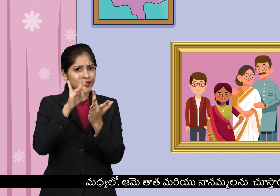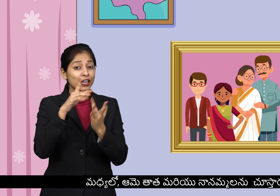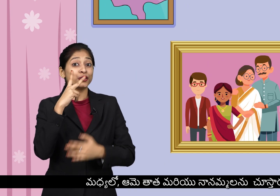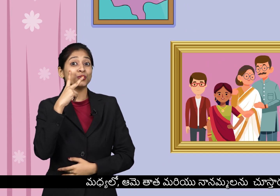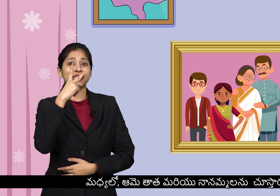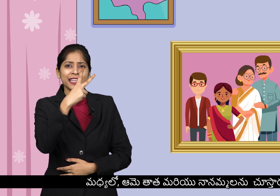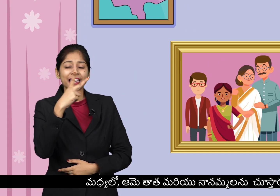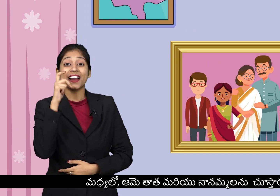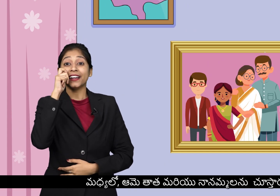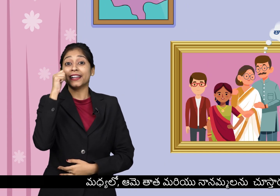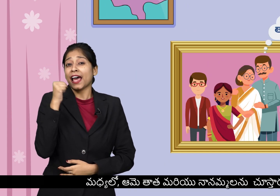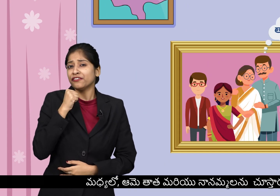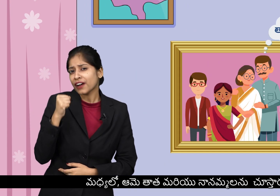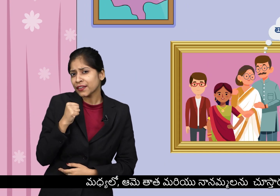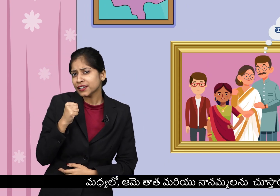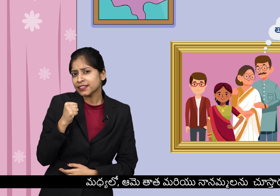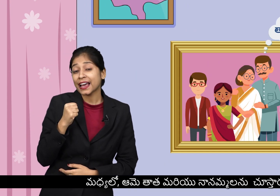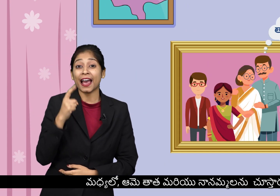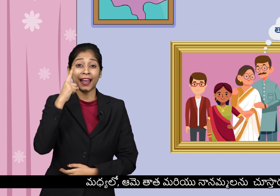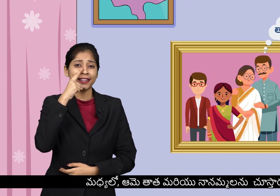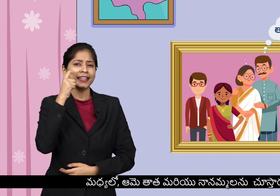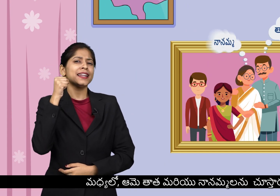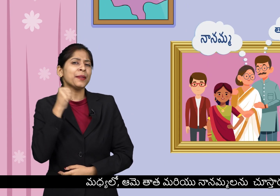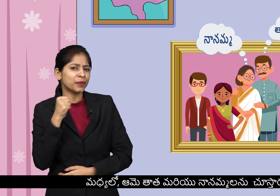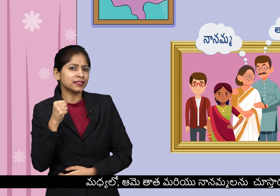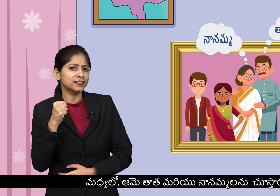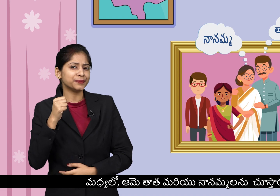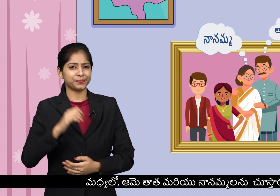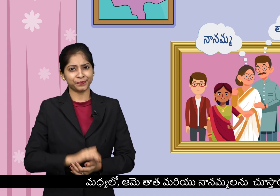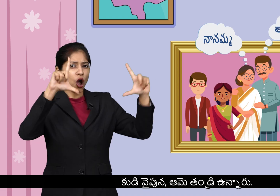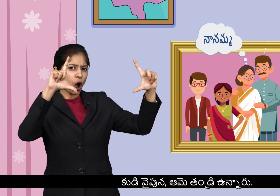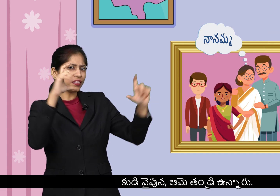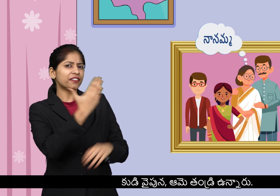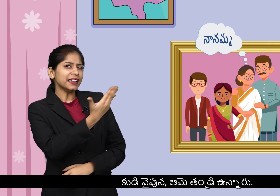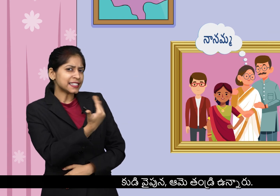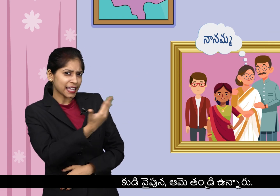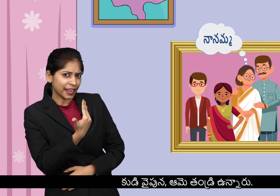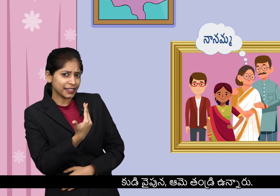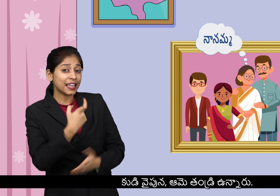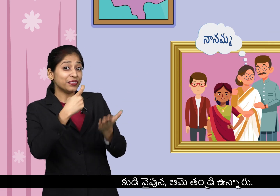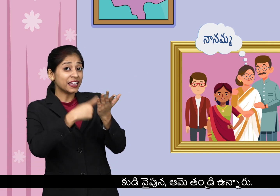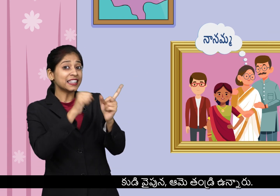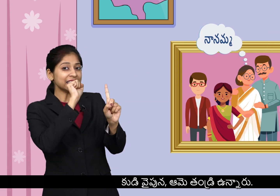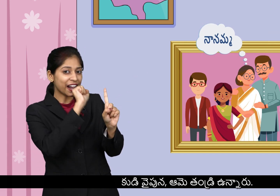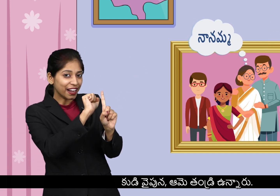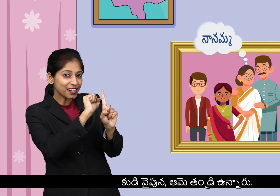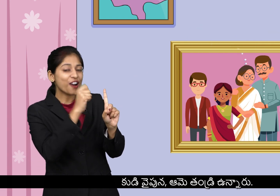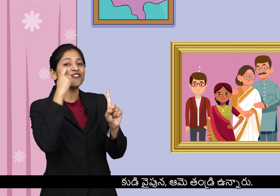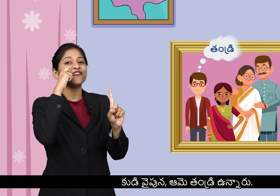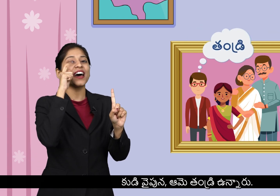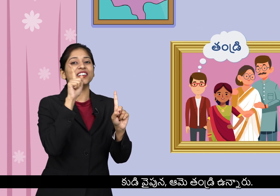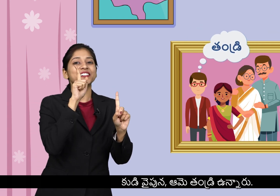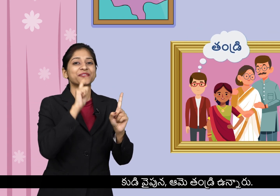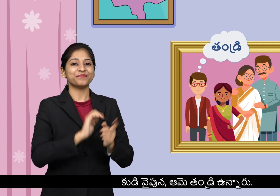మధ్యలో ఆమె తాత మరియు నానమ్మలను చూస్తారు. కుడివైపున ఆమె